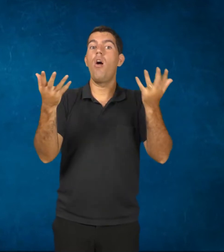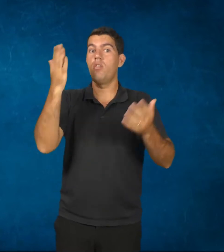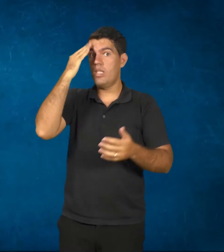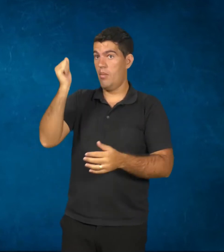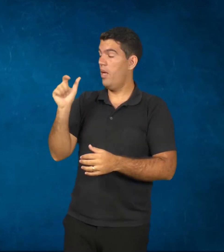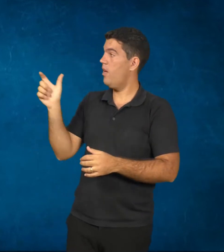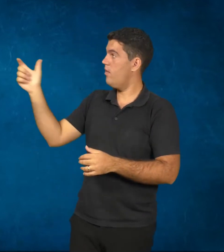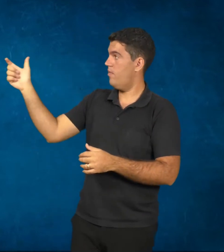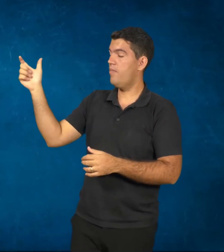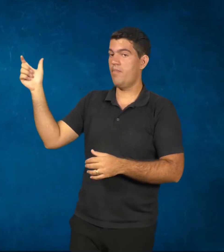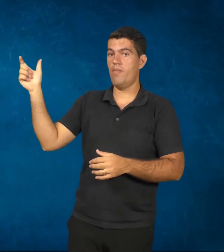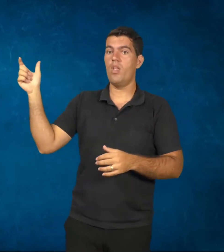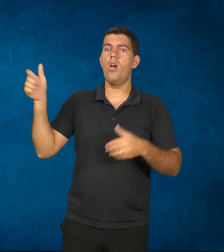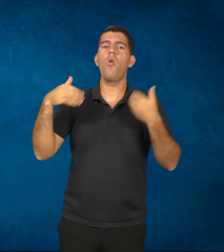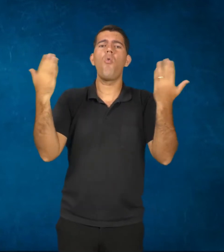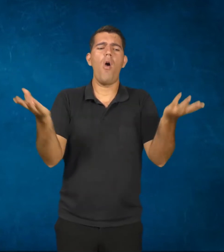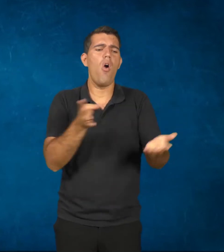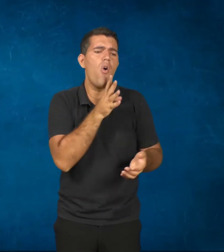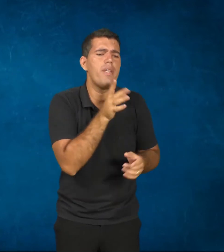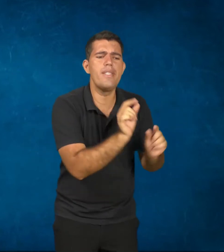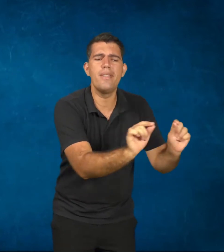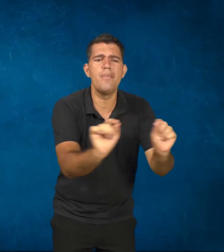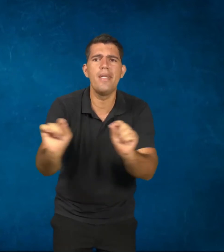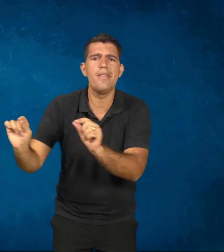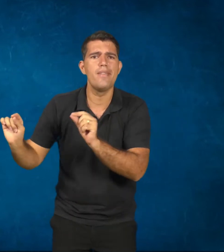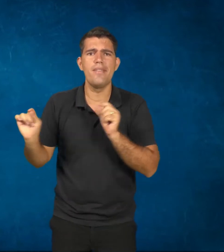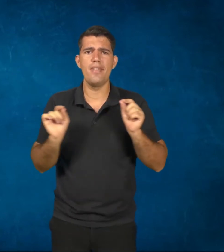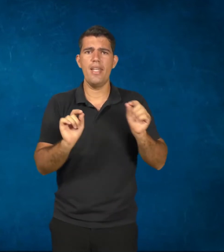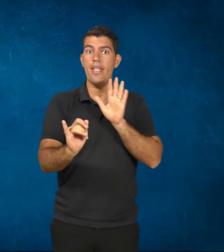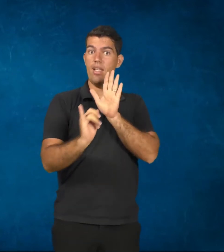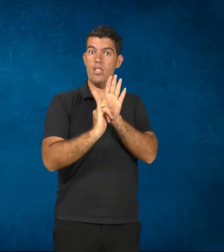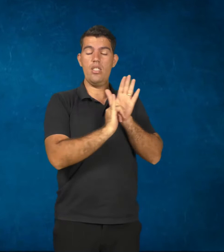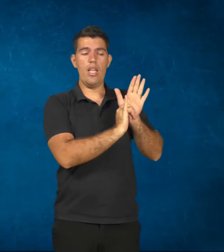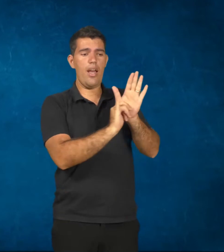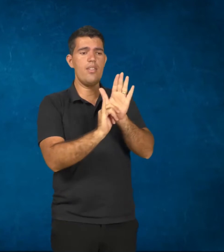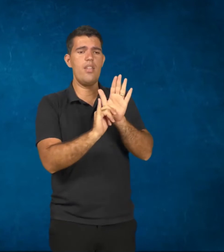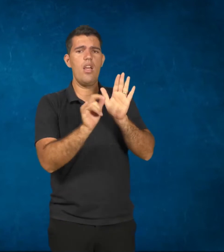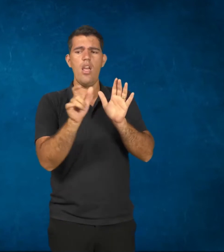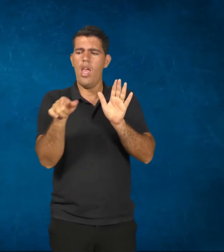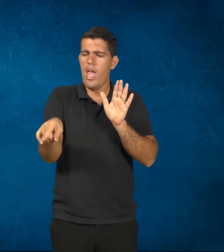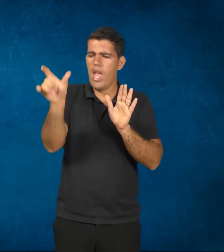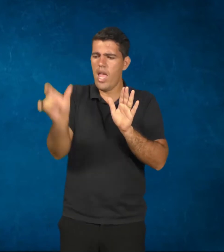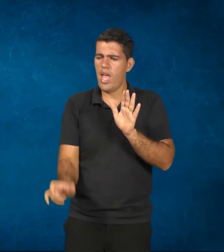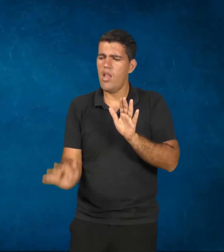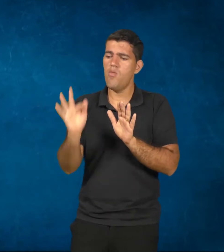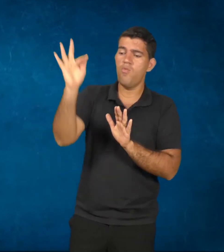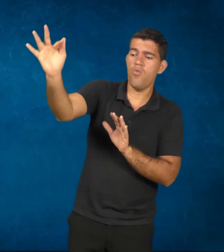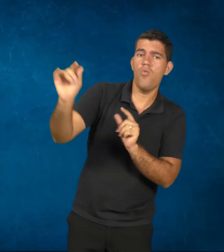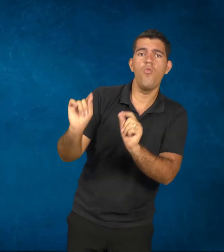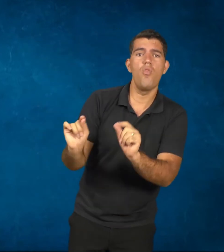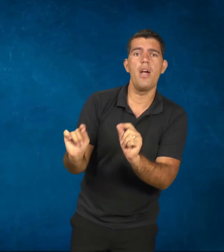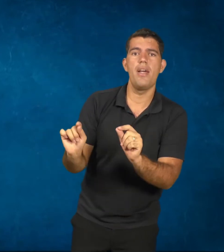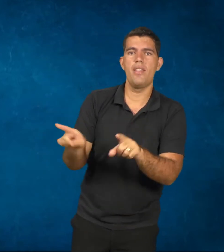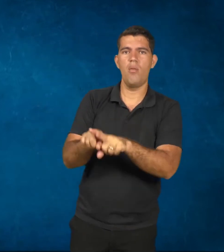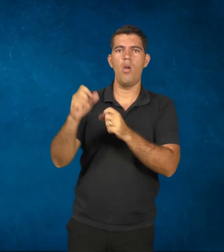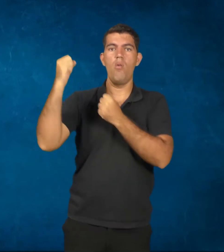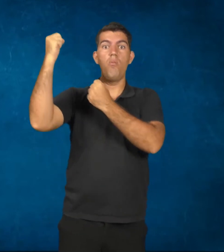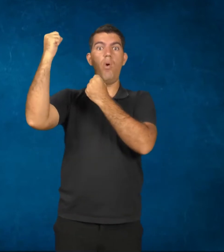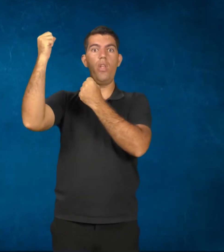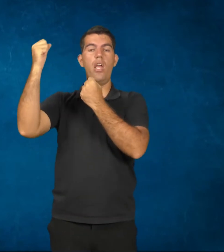qual conhecimento deve ser ensinado, a identidade, que tipo de ser humano deve se tornar, e o poder, quais os